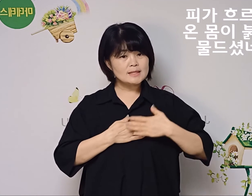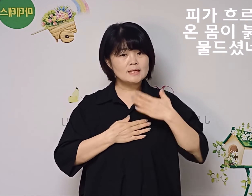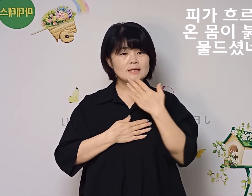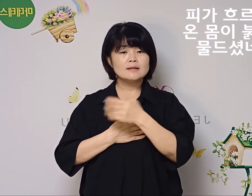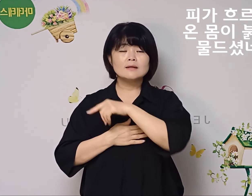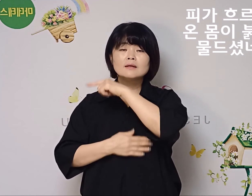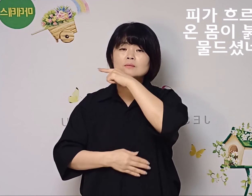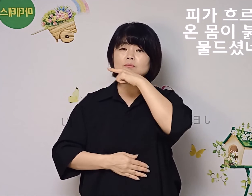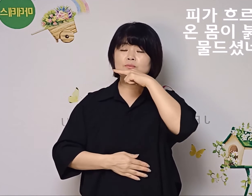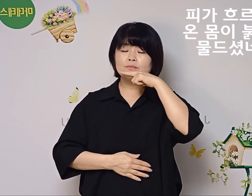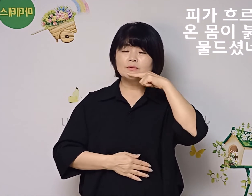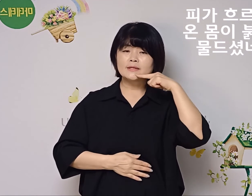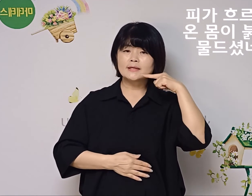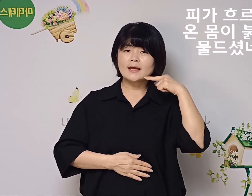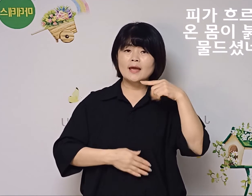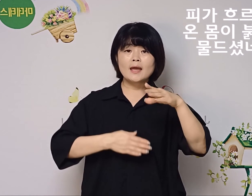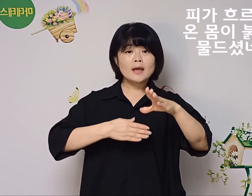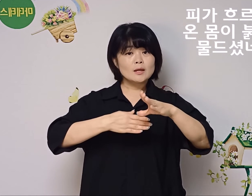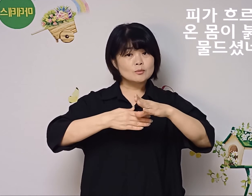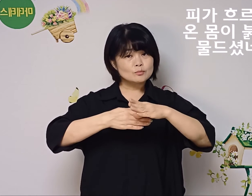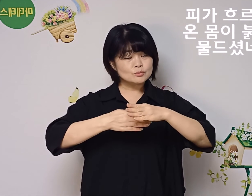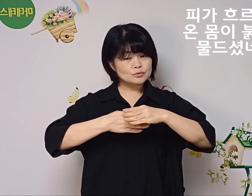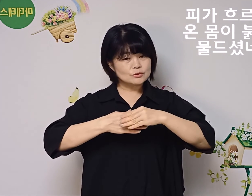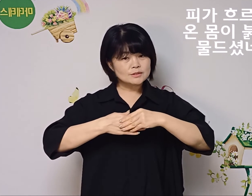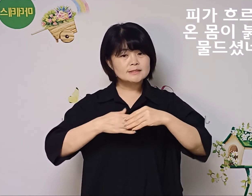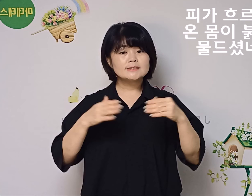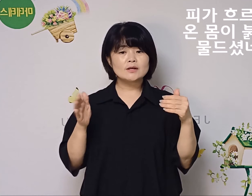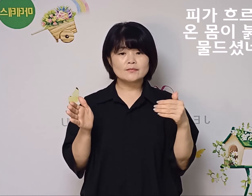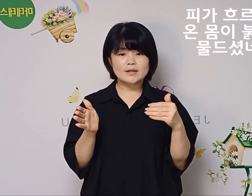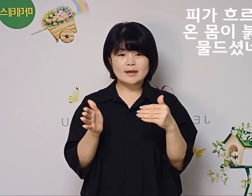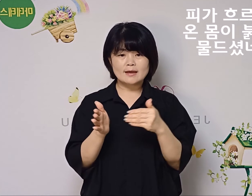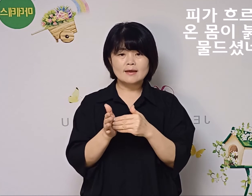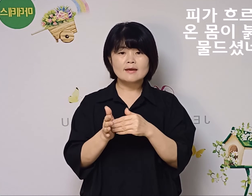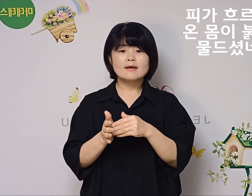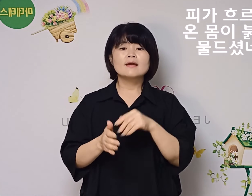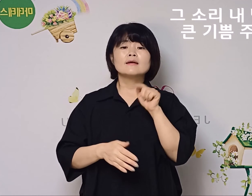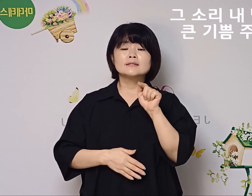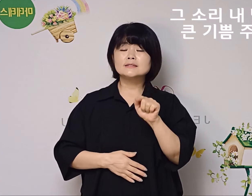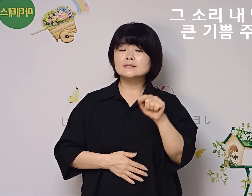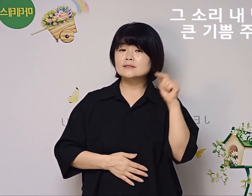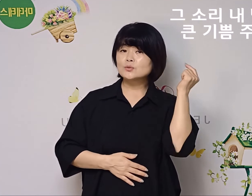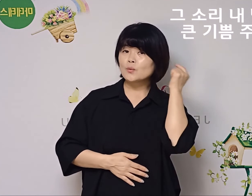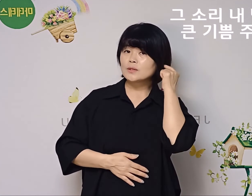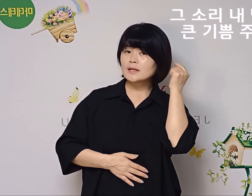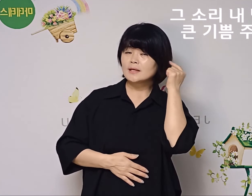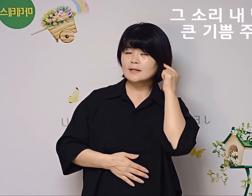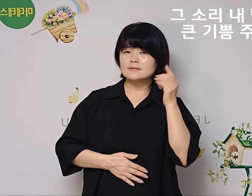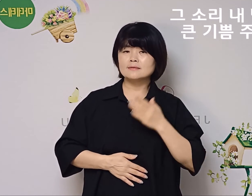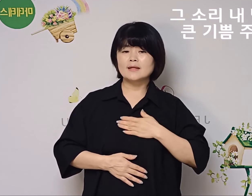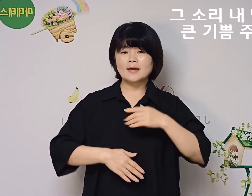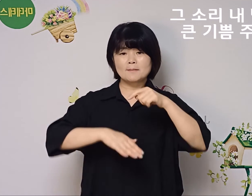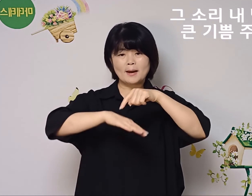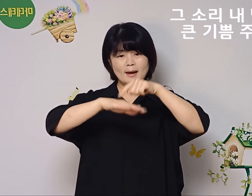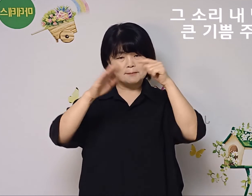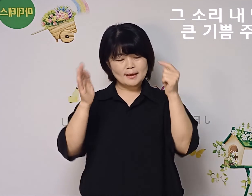몸이 붉게 물드셨네. 그 소리 내